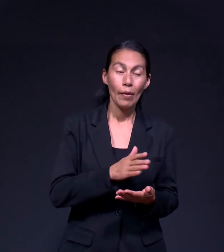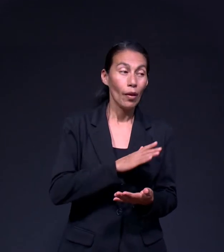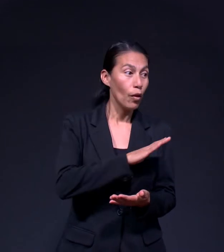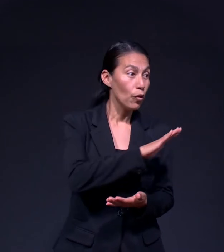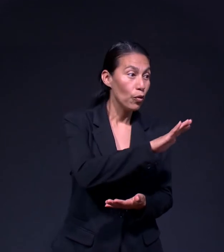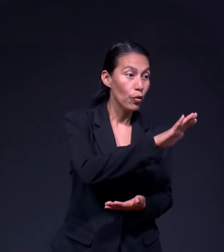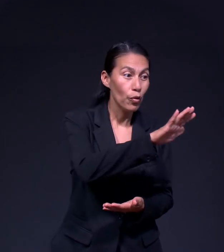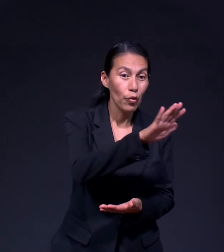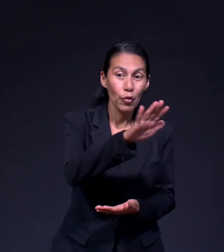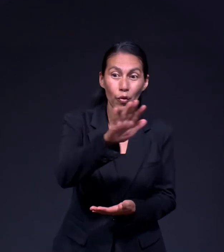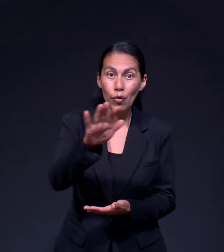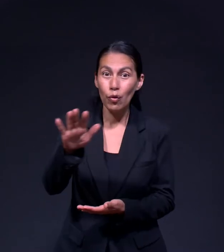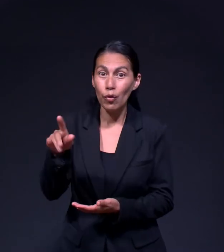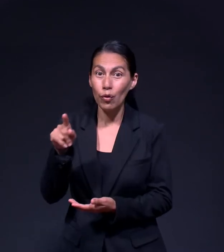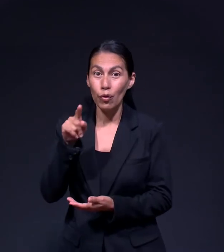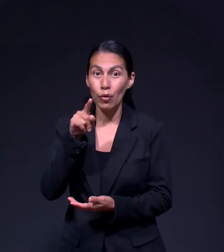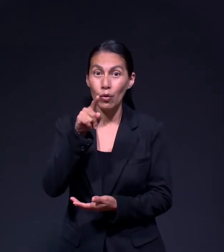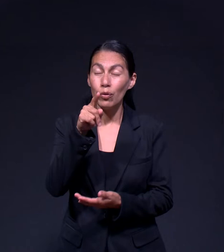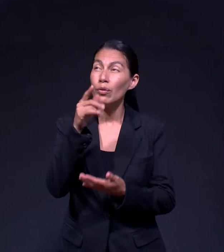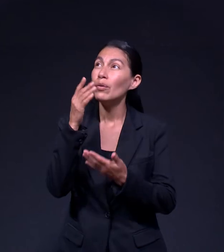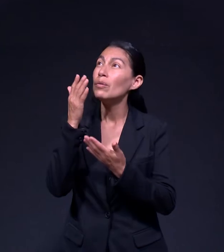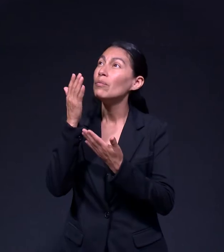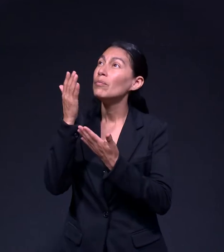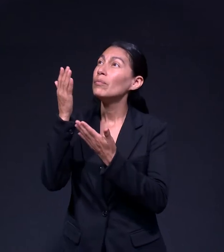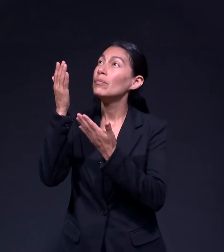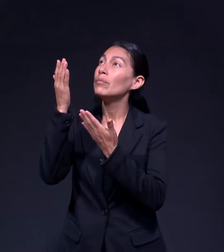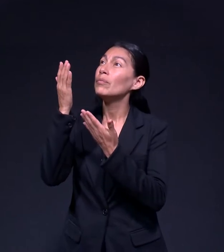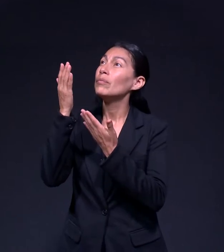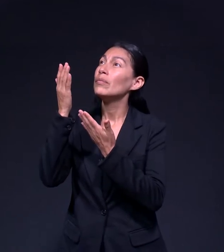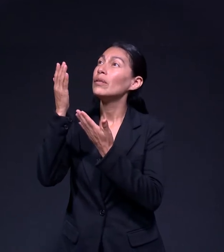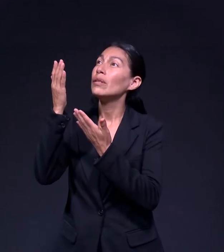Amén. Lo que tú estás pidiendo,